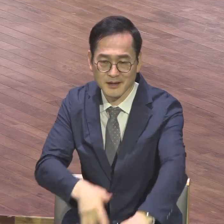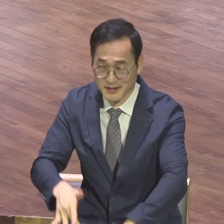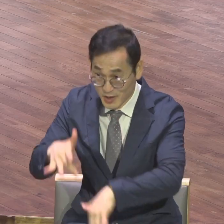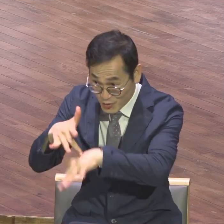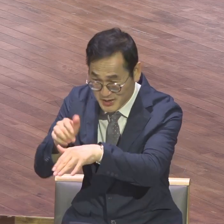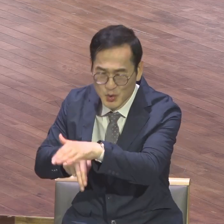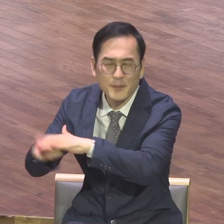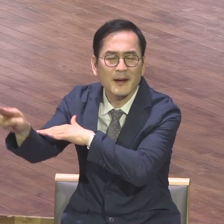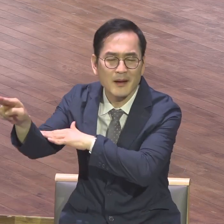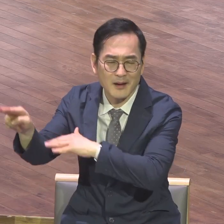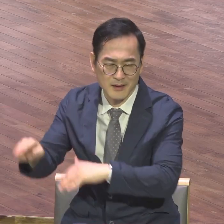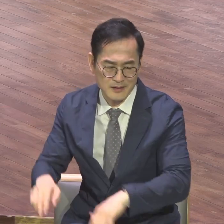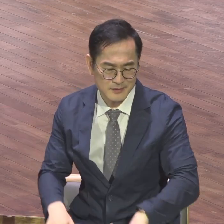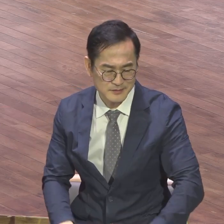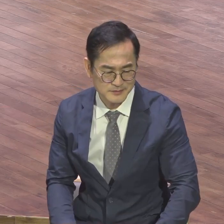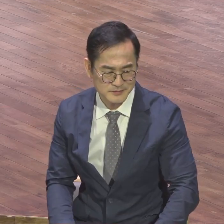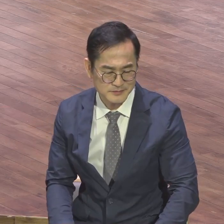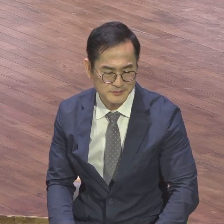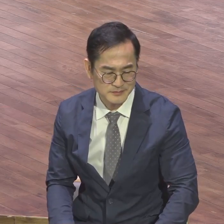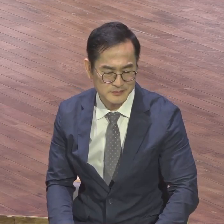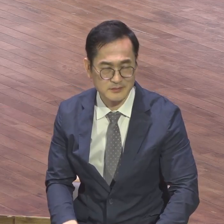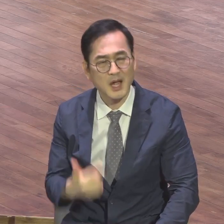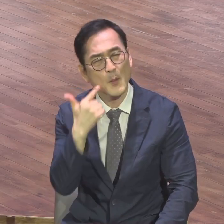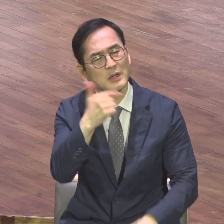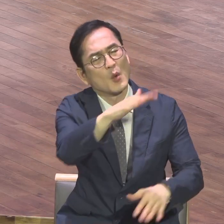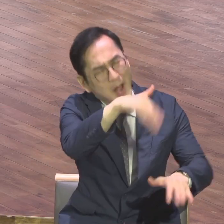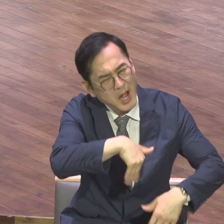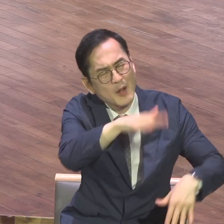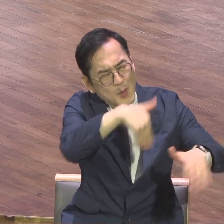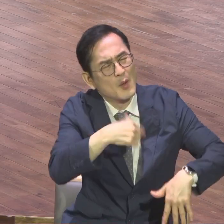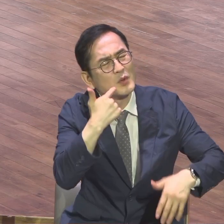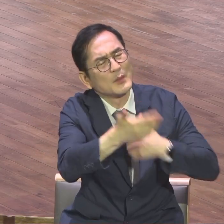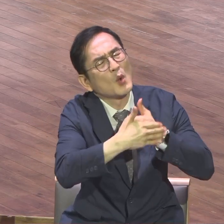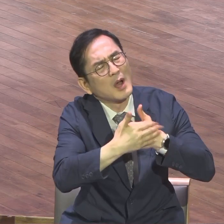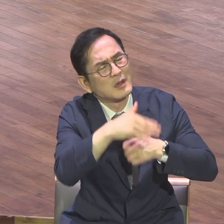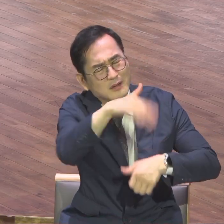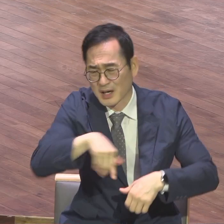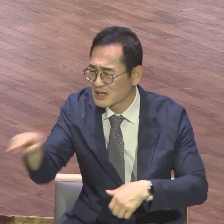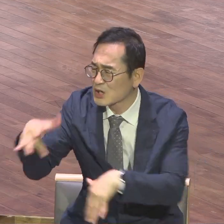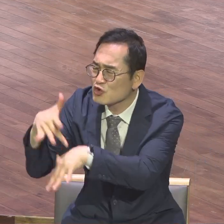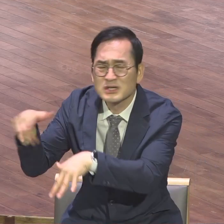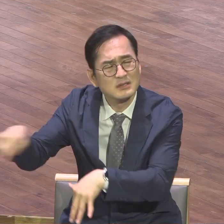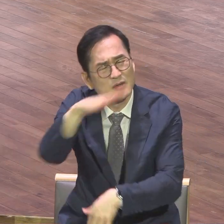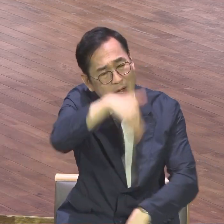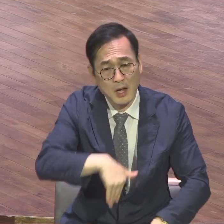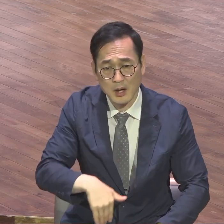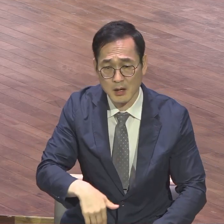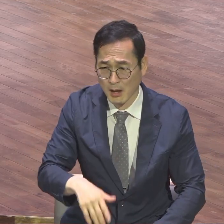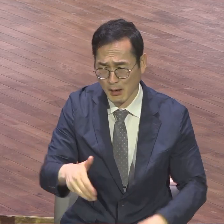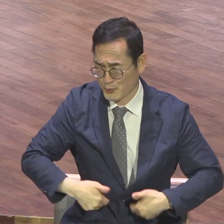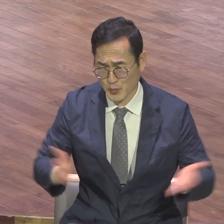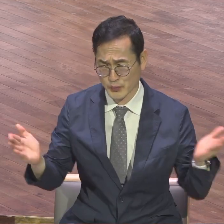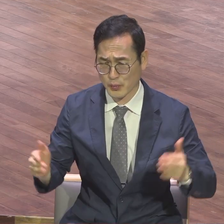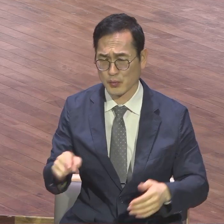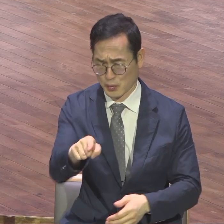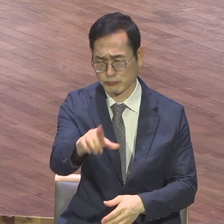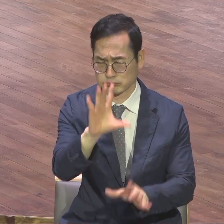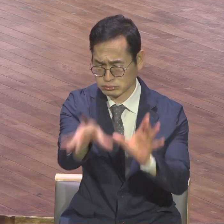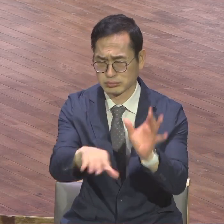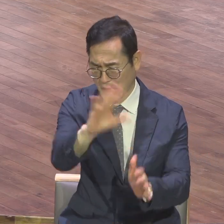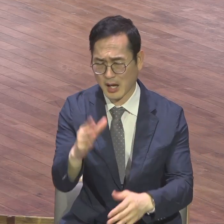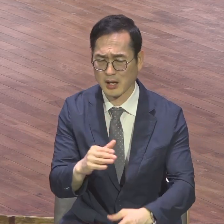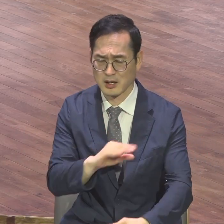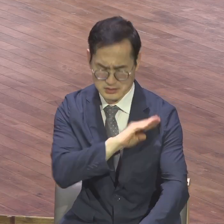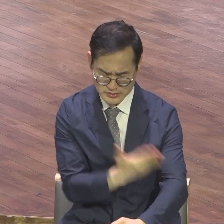나가요. 전도사님 와주세요. 목사님 와주세요. 할 거 없어요. 여러분 귀신 쫓아낼 권세가 있다니까요. 그러니까 여러분